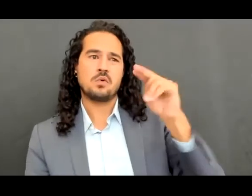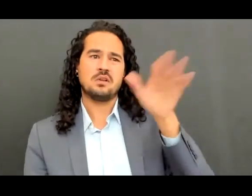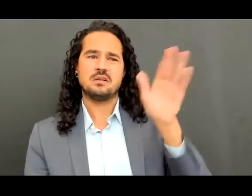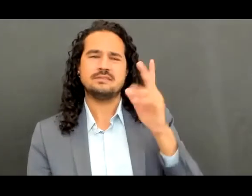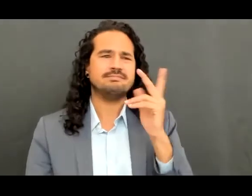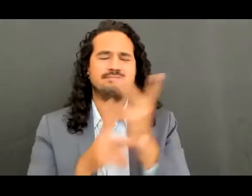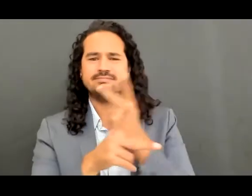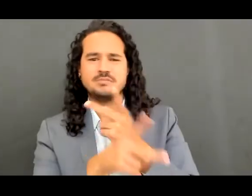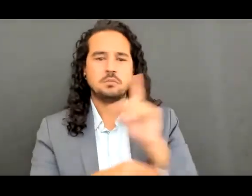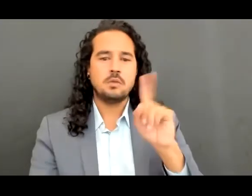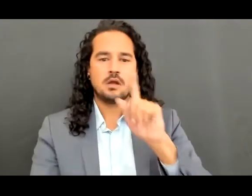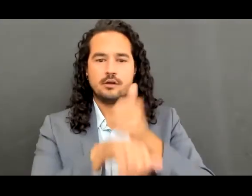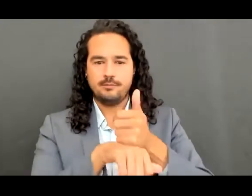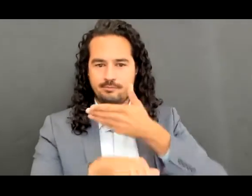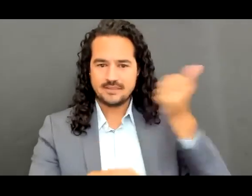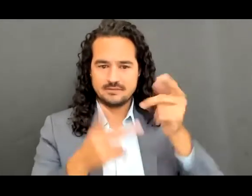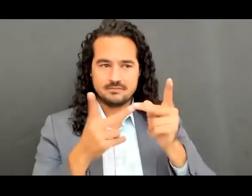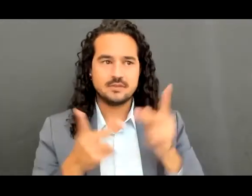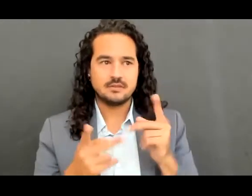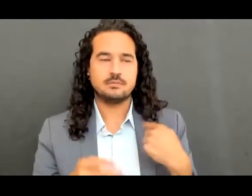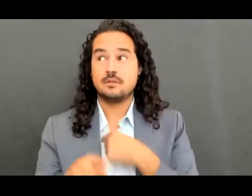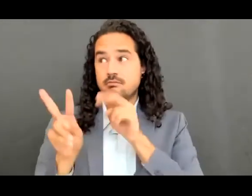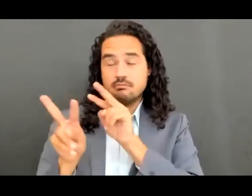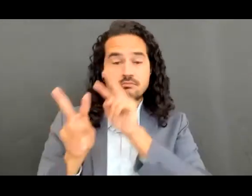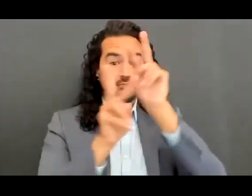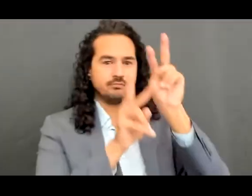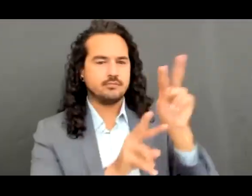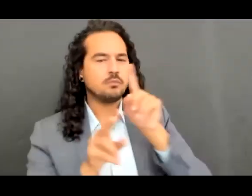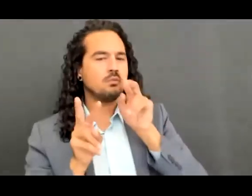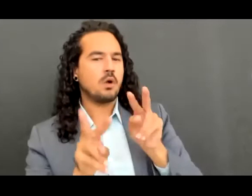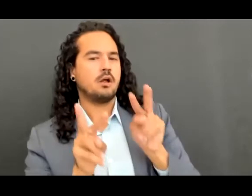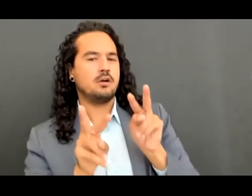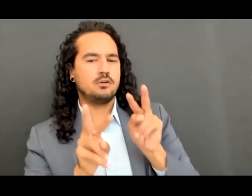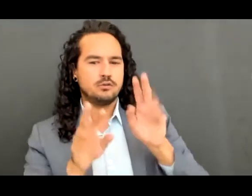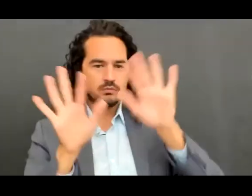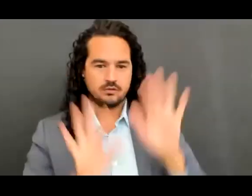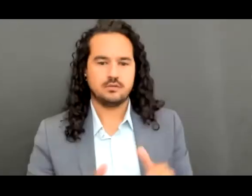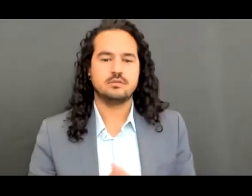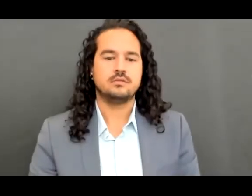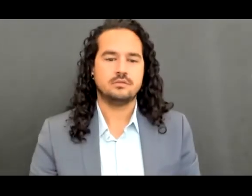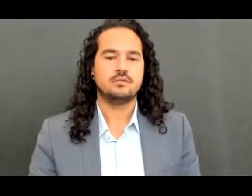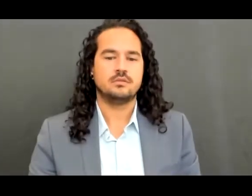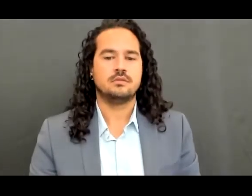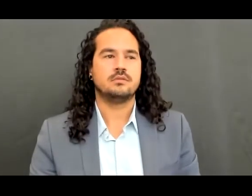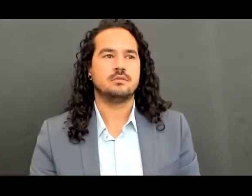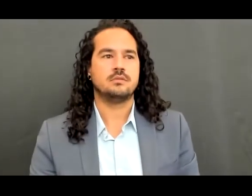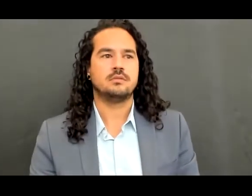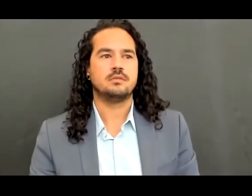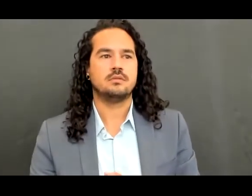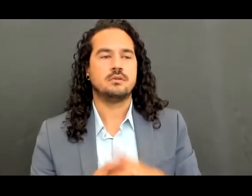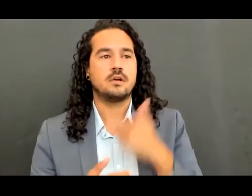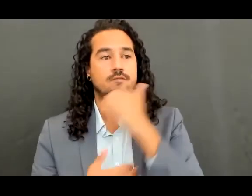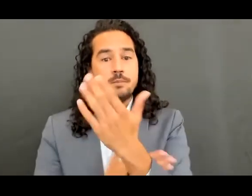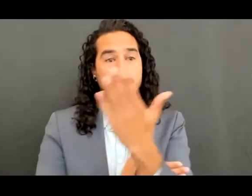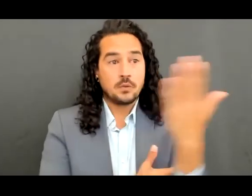poder ayudar a la gente que está allá en el luchando. Bueno, lo que hago en las mañanas es que veo cómo